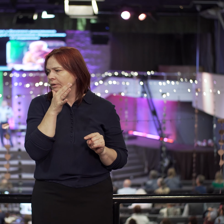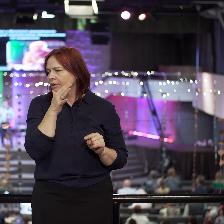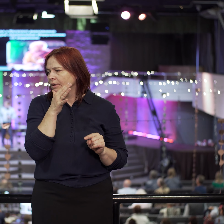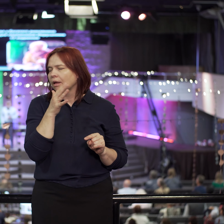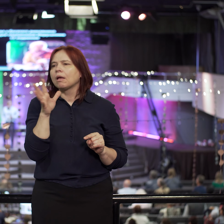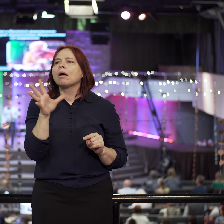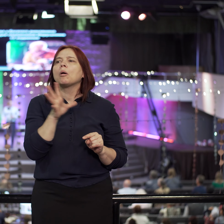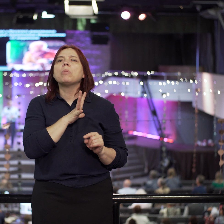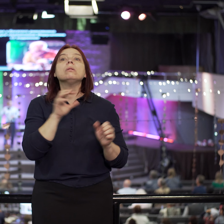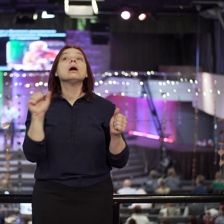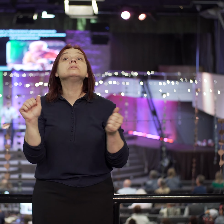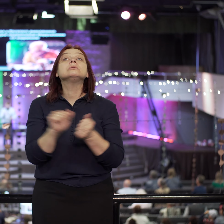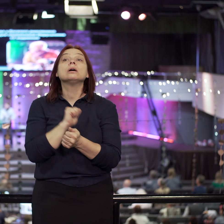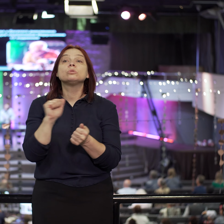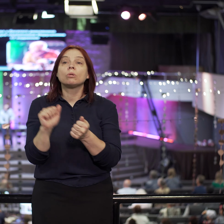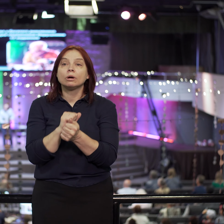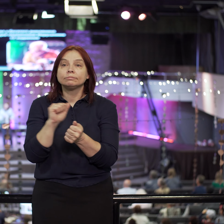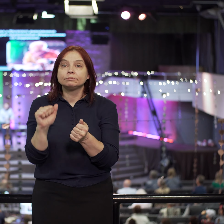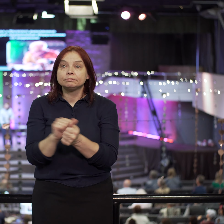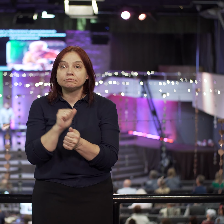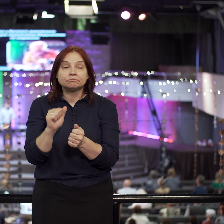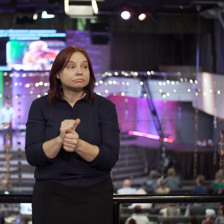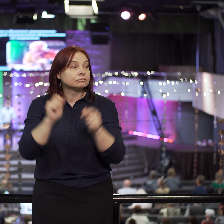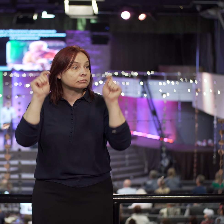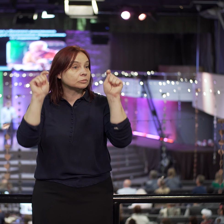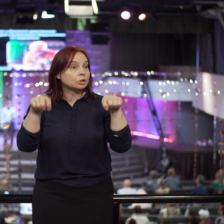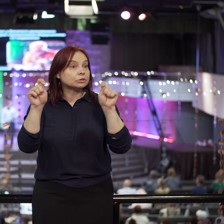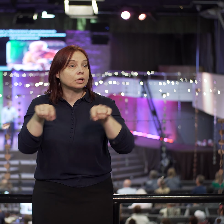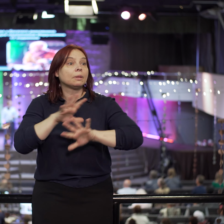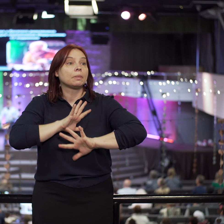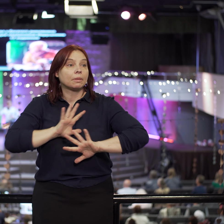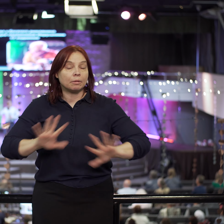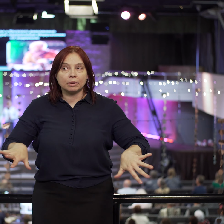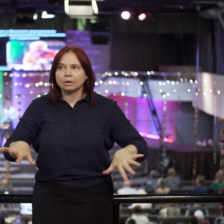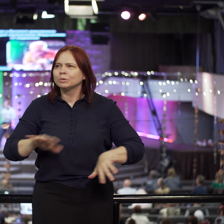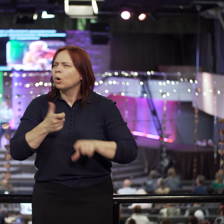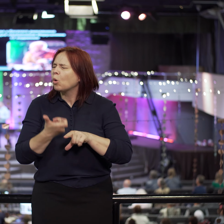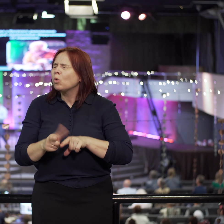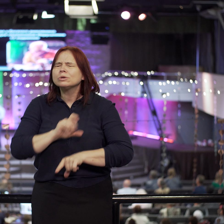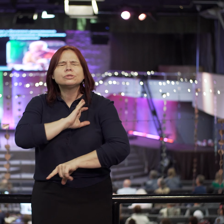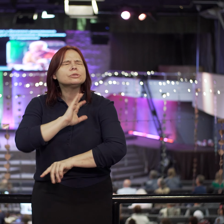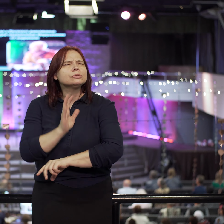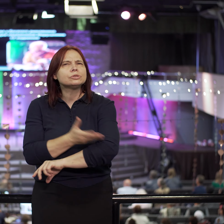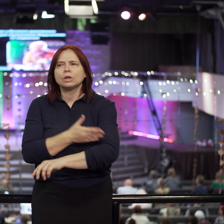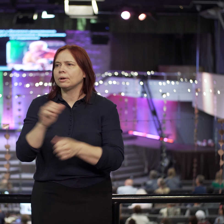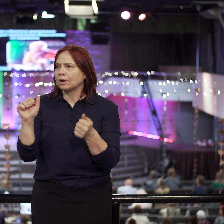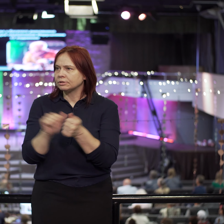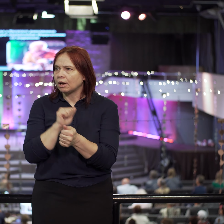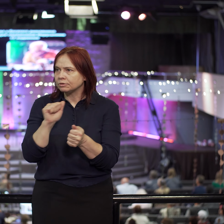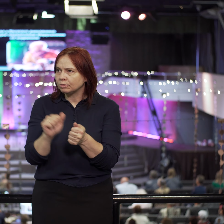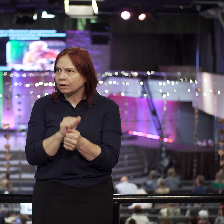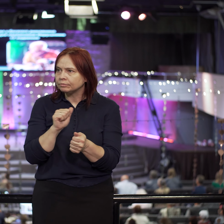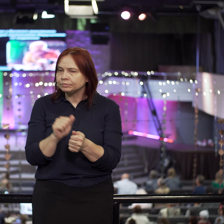была засуха. Была очень сильная засуха. Мы потом посмотрим очень кратко